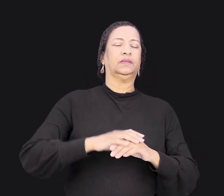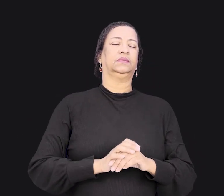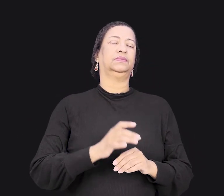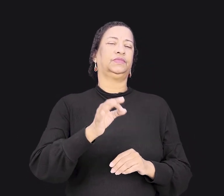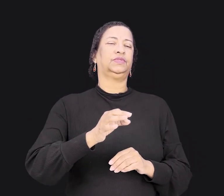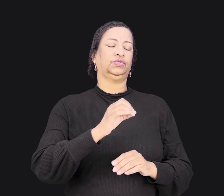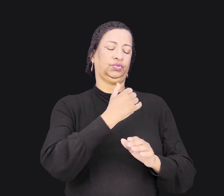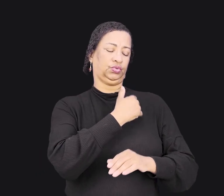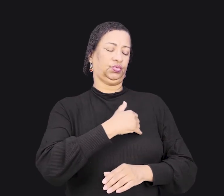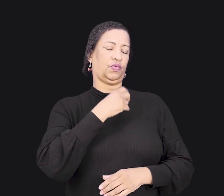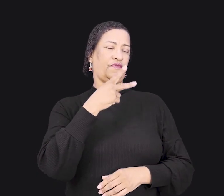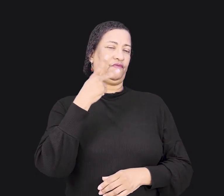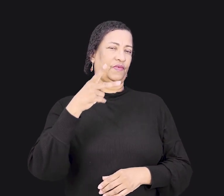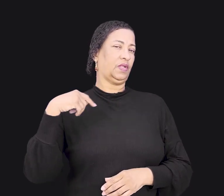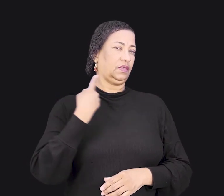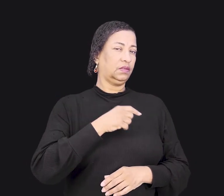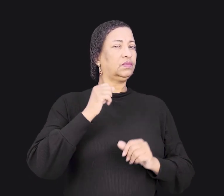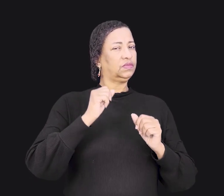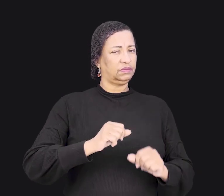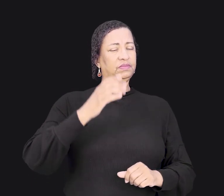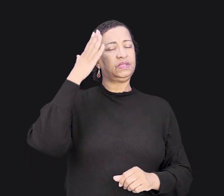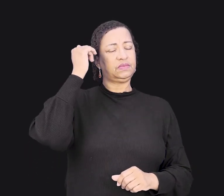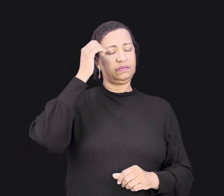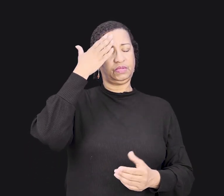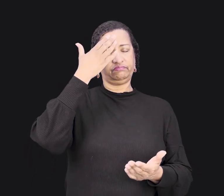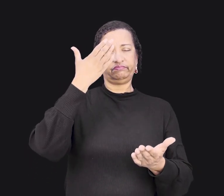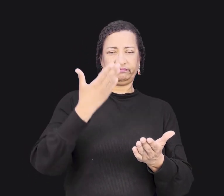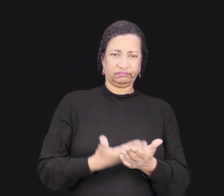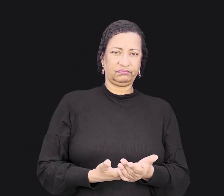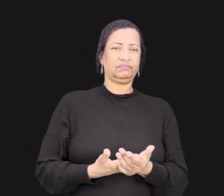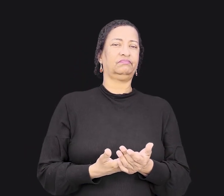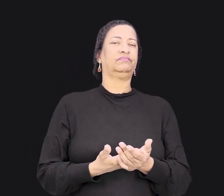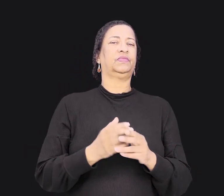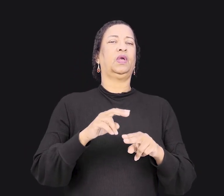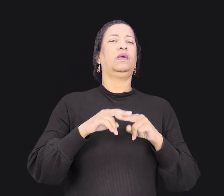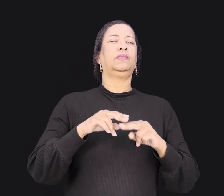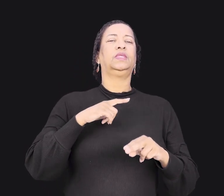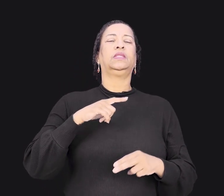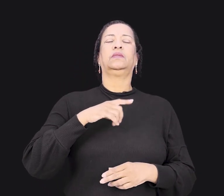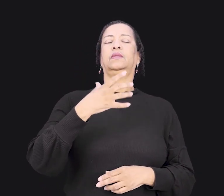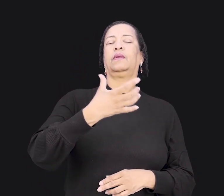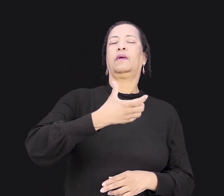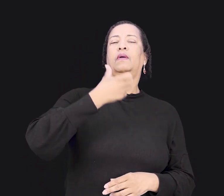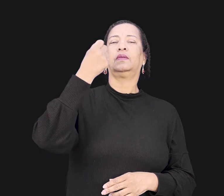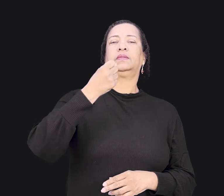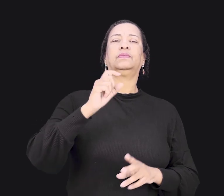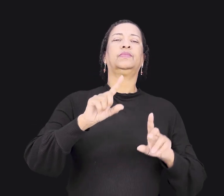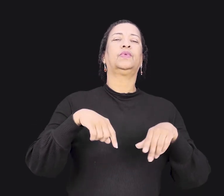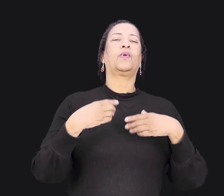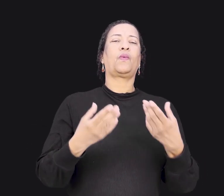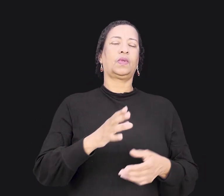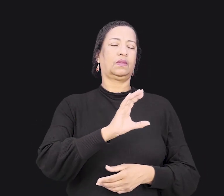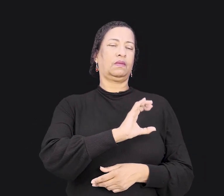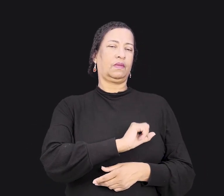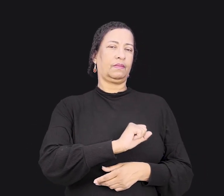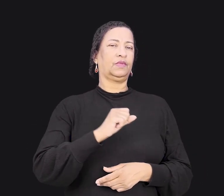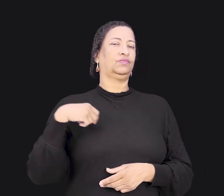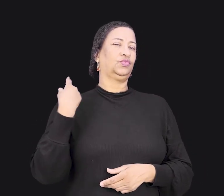por exemplo, que podemos saber que acreditamos e que, portanto, temos a salvação quando amamos o nosso irmão. A pessoa